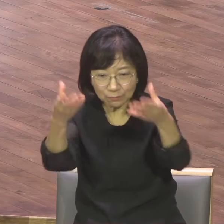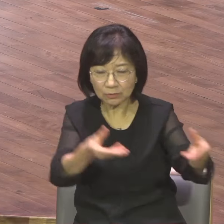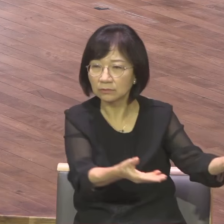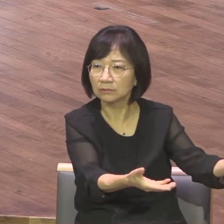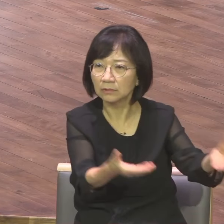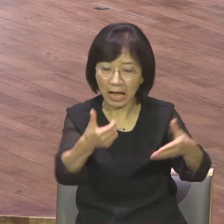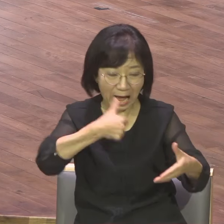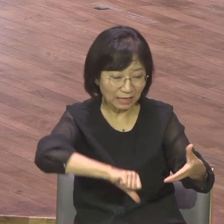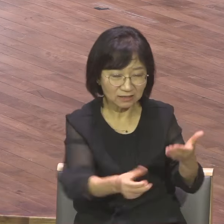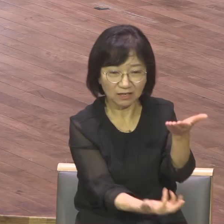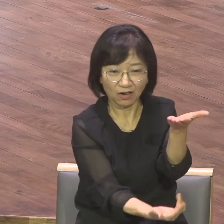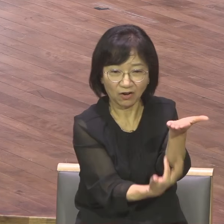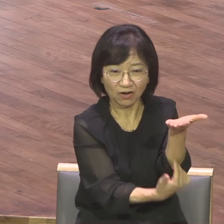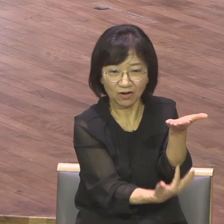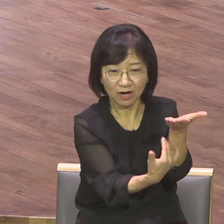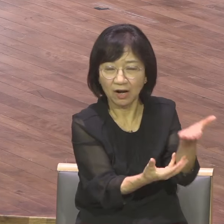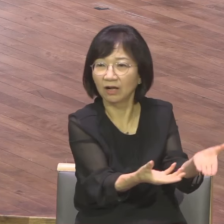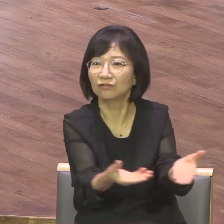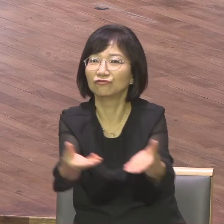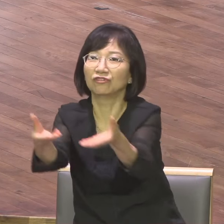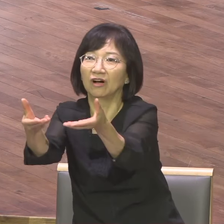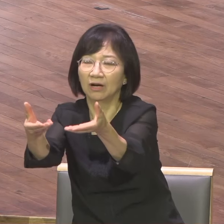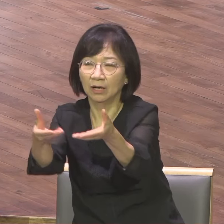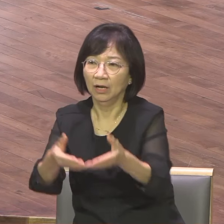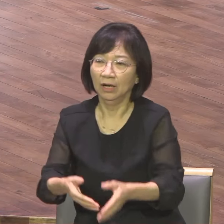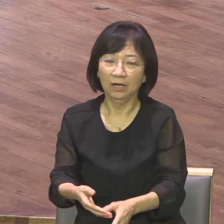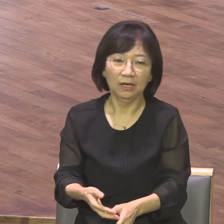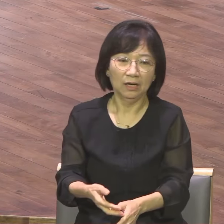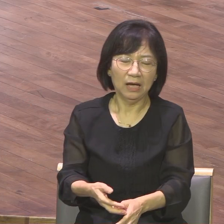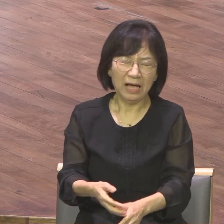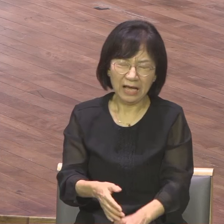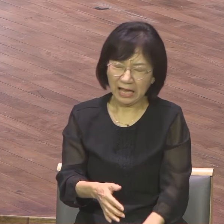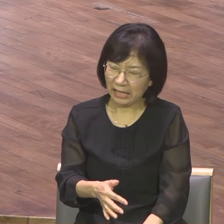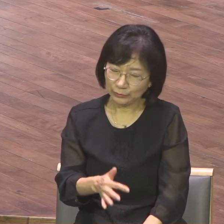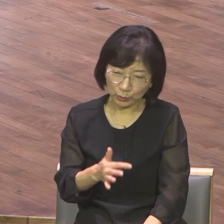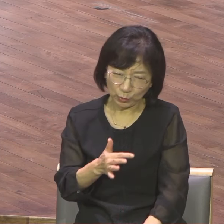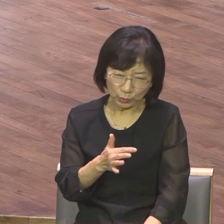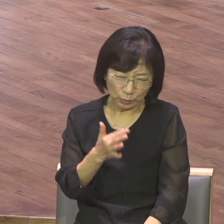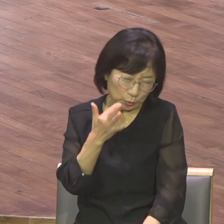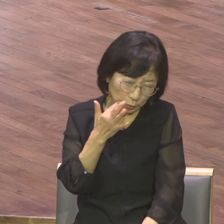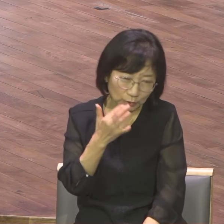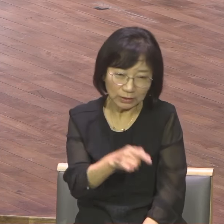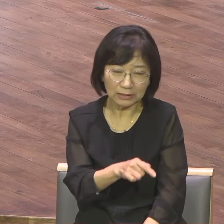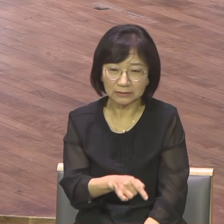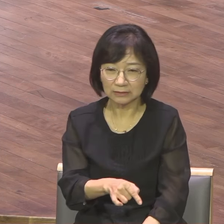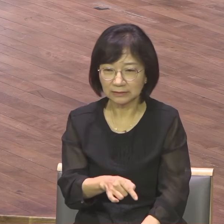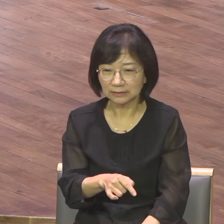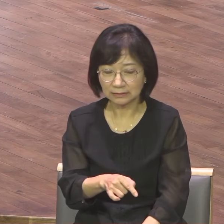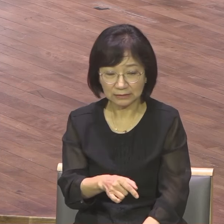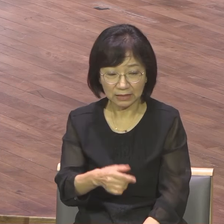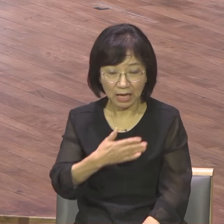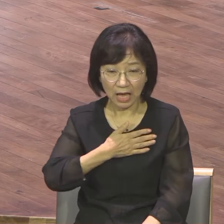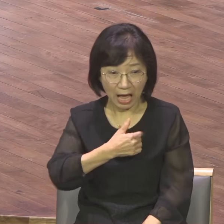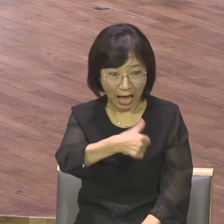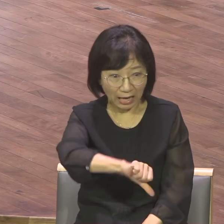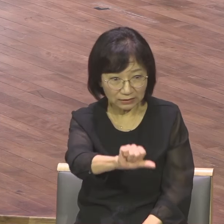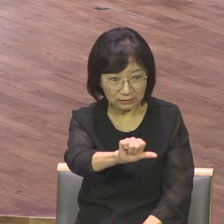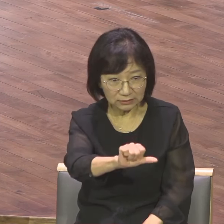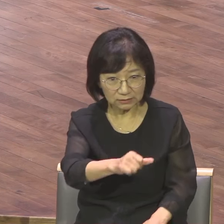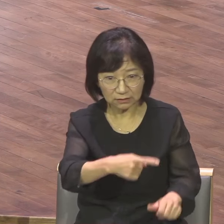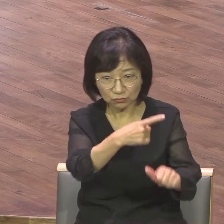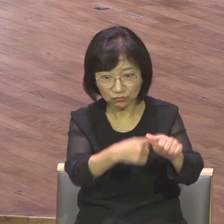아스가 저질렀어요. 자, 이것은 이 아들을 태워서 죽여서 바친 것은